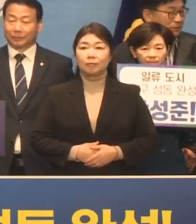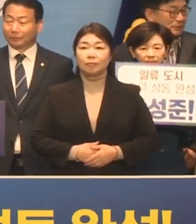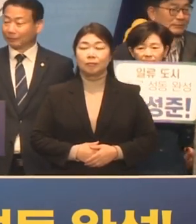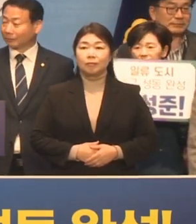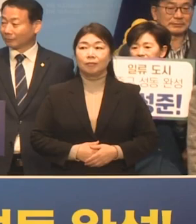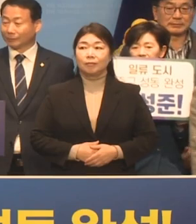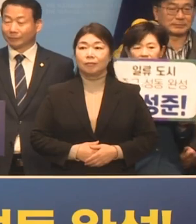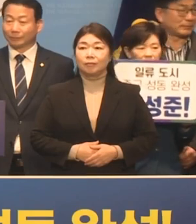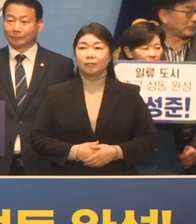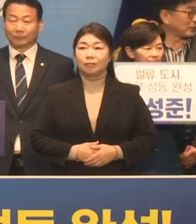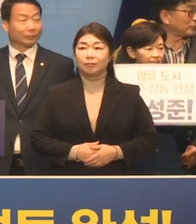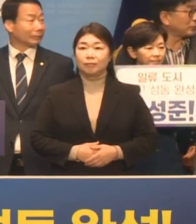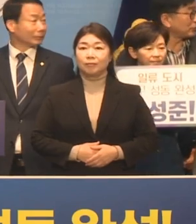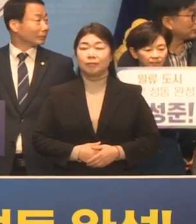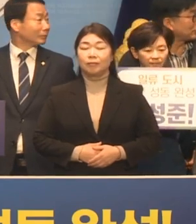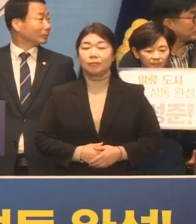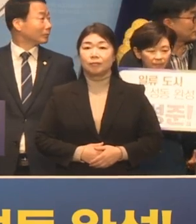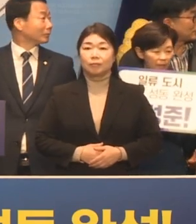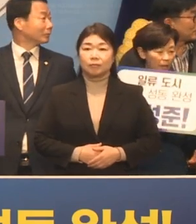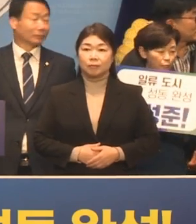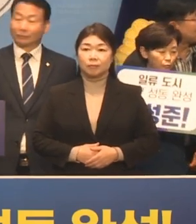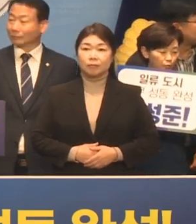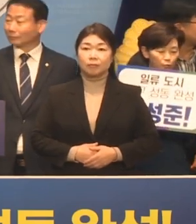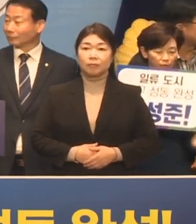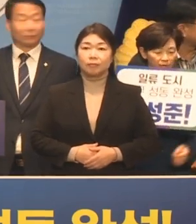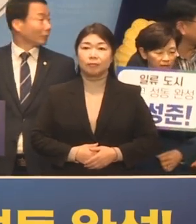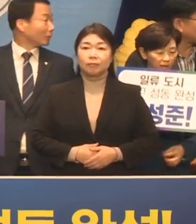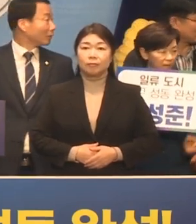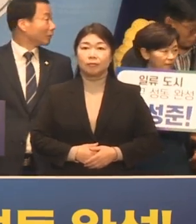제 뒤로도 오셔도 될 것 같은데.